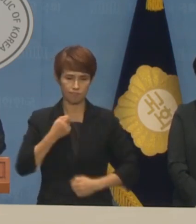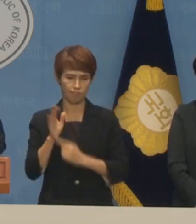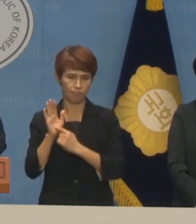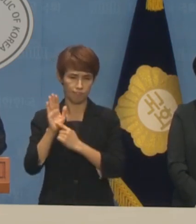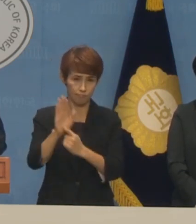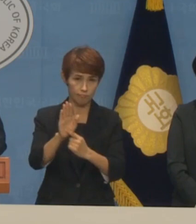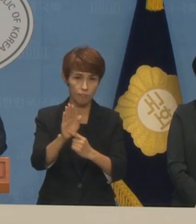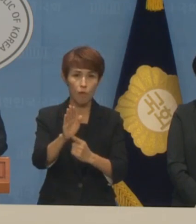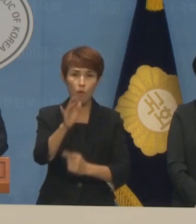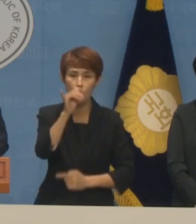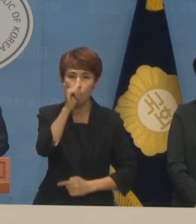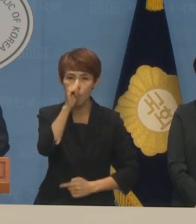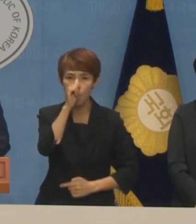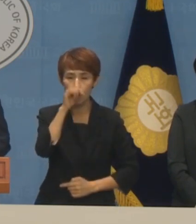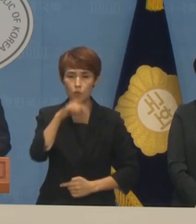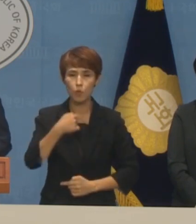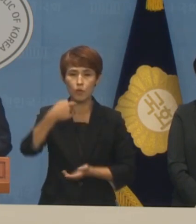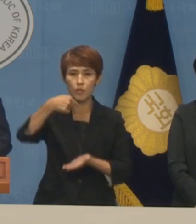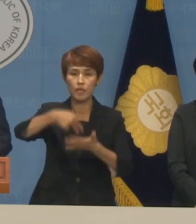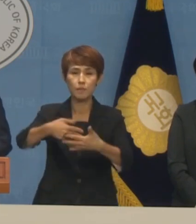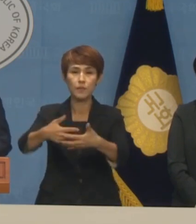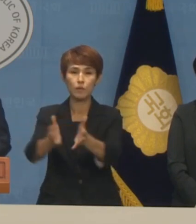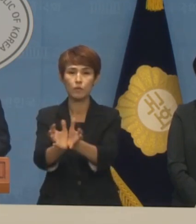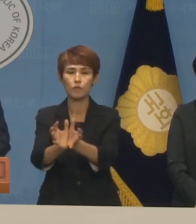모니터링할 독립적 기구인